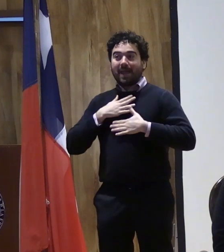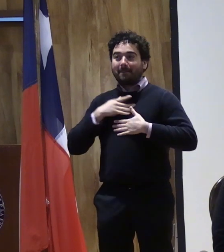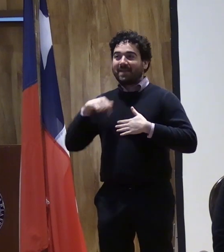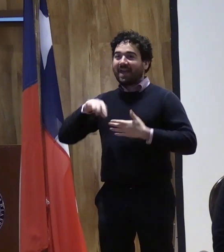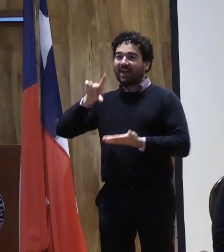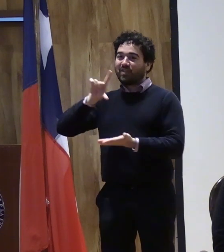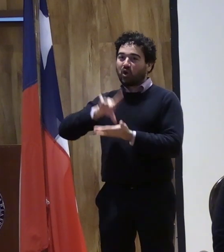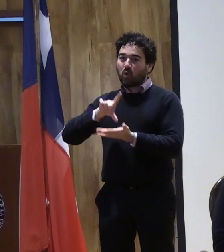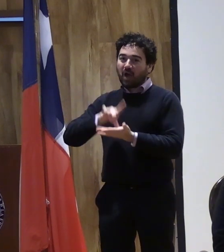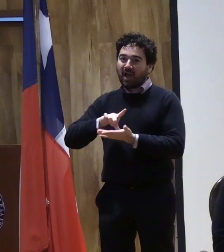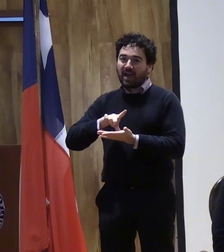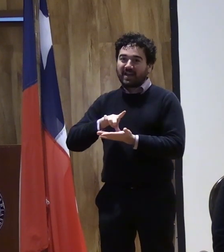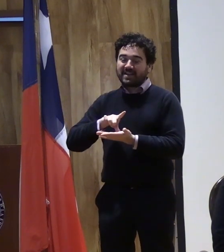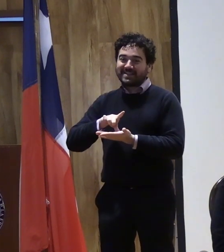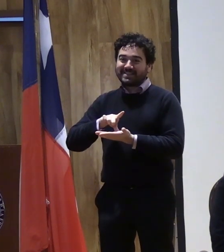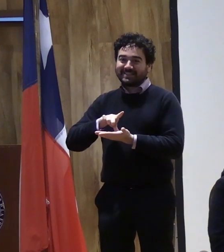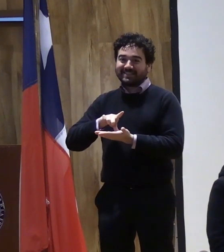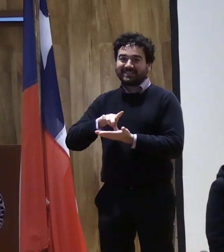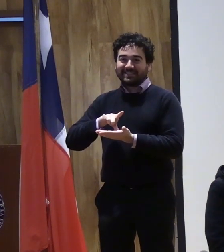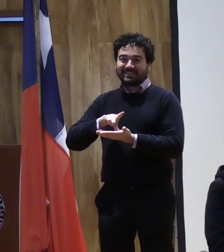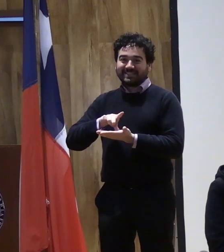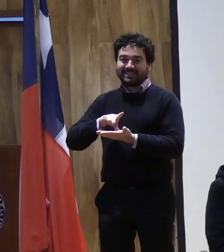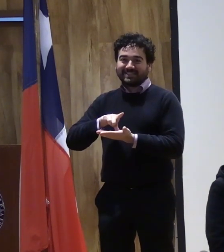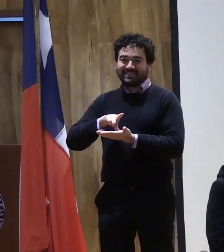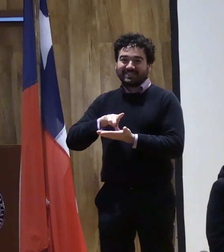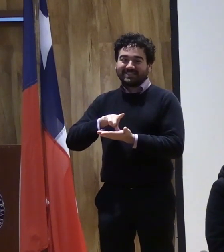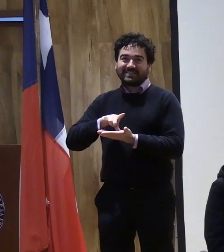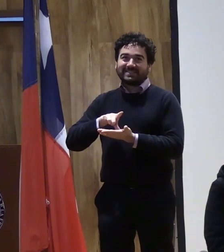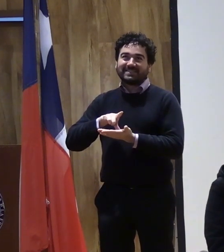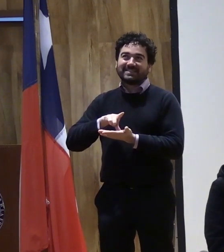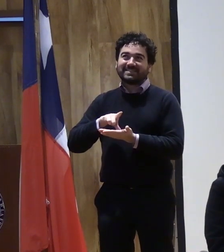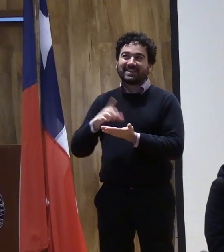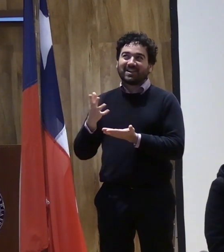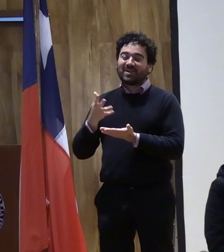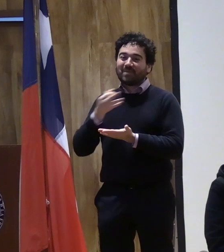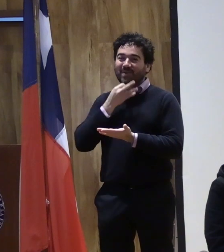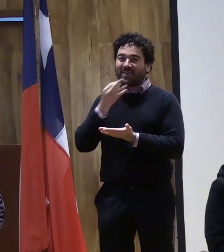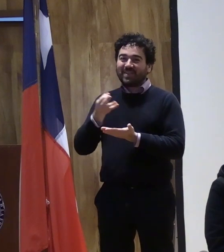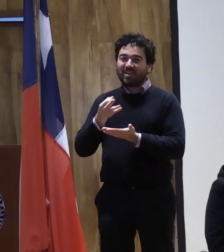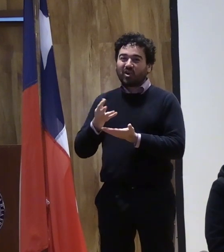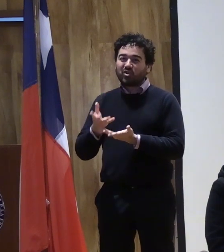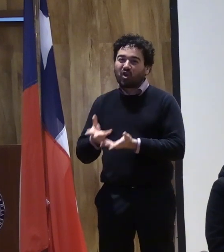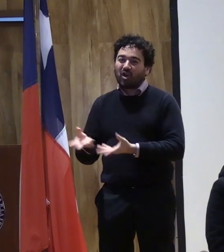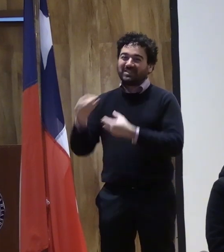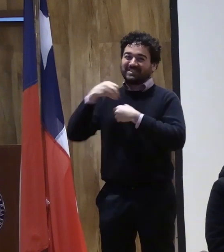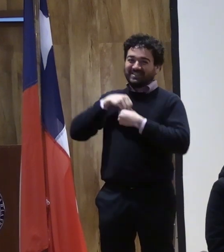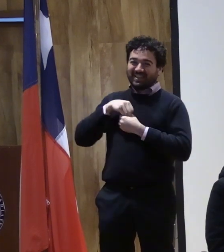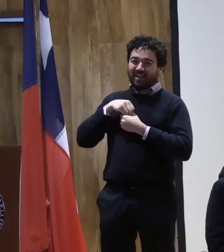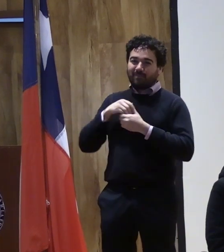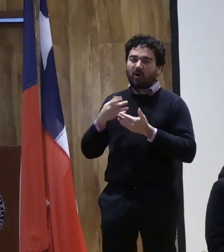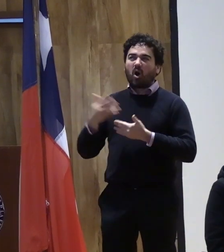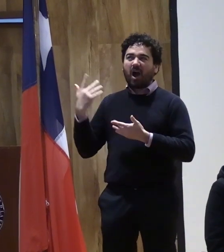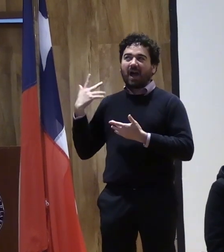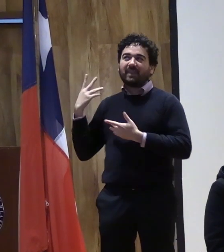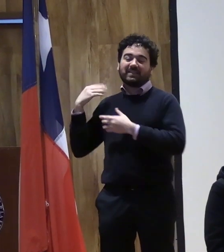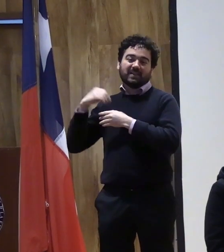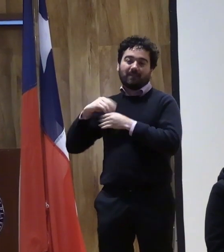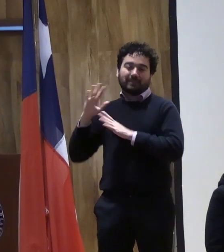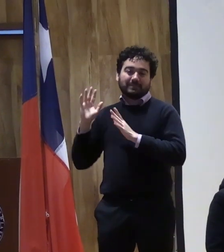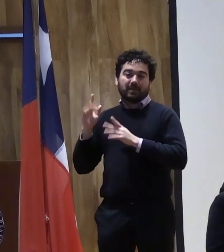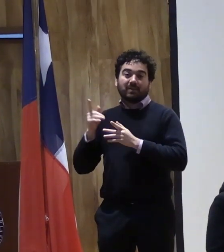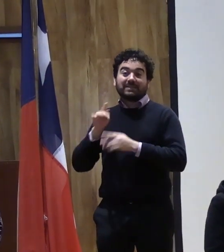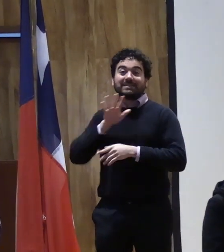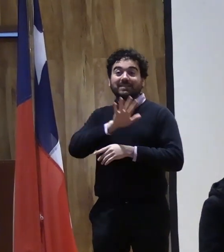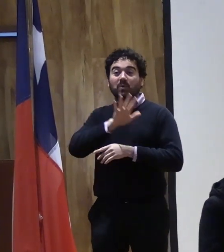lugar es un lugar, yo no sé si digo llevaba 55 años y 4 meses